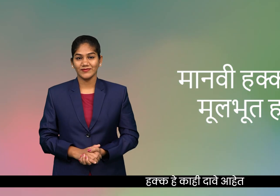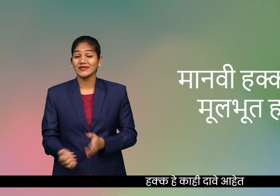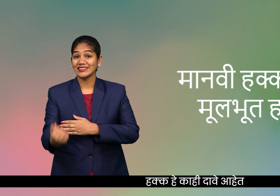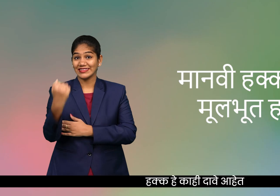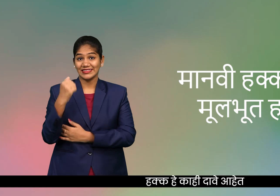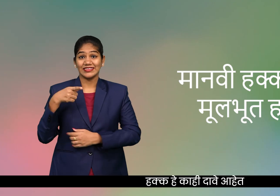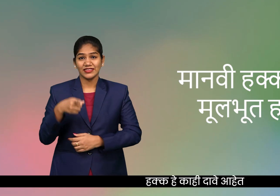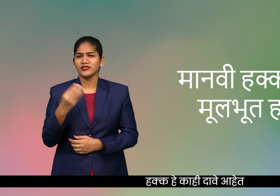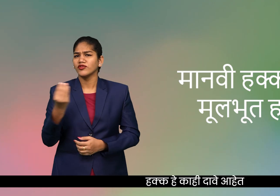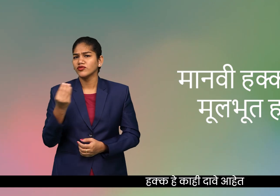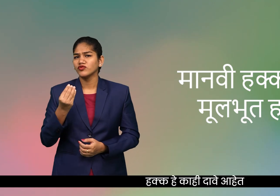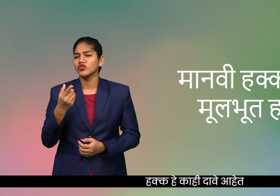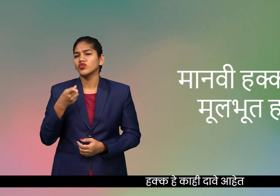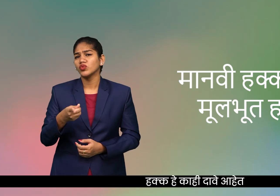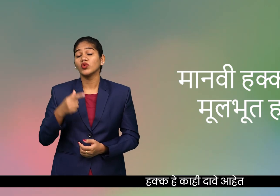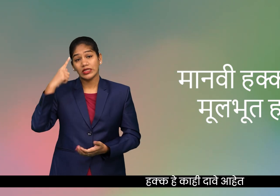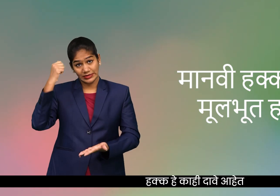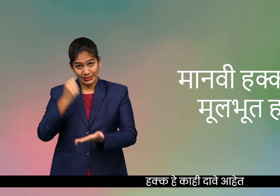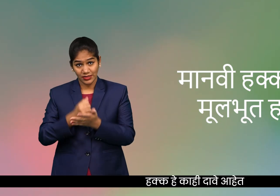हक्क हे काही दावे आहेत,